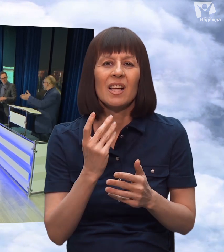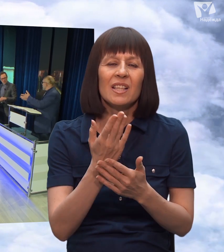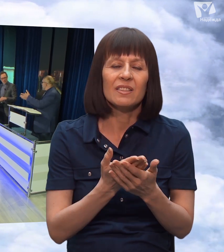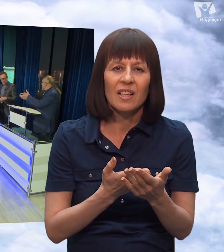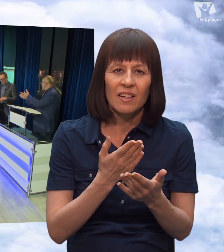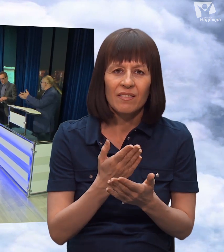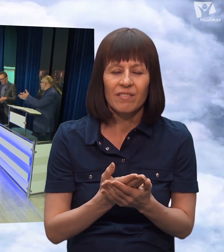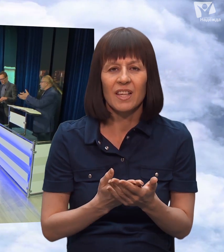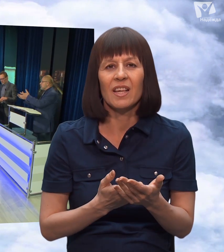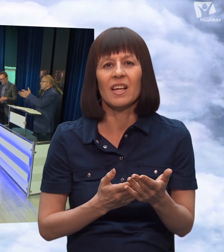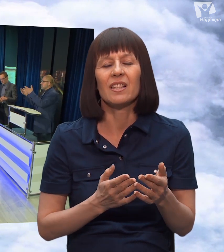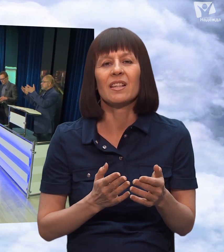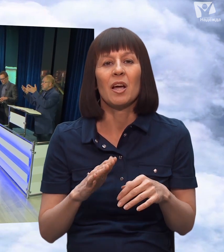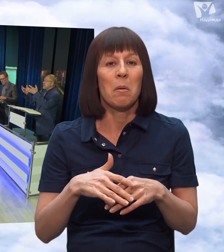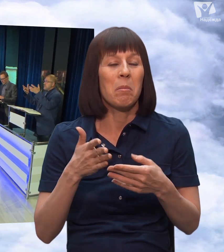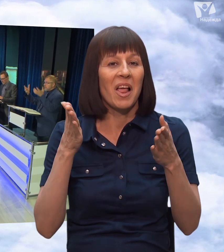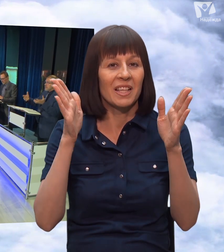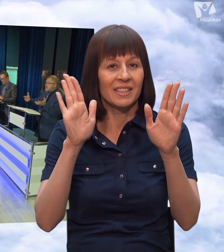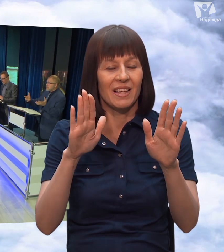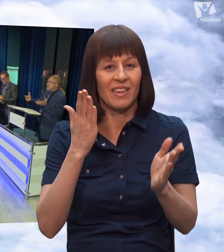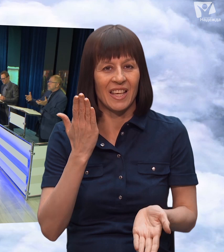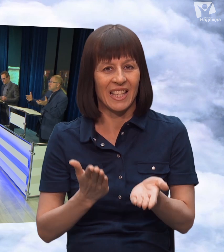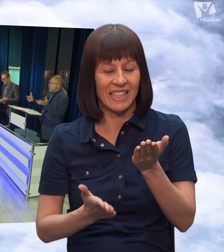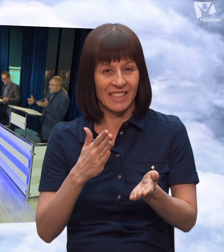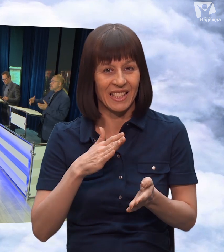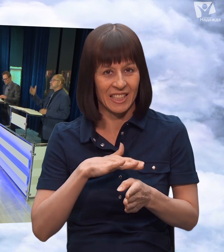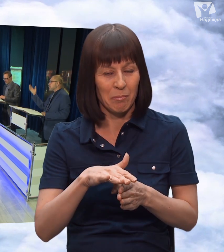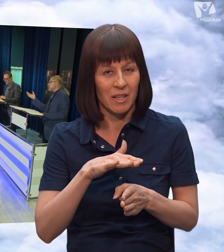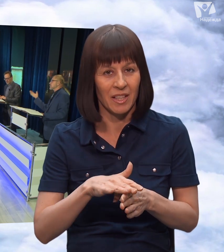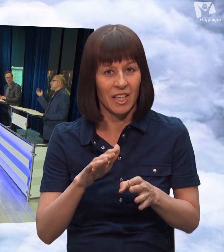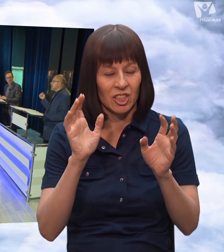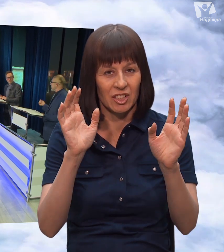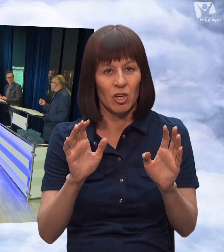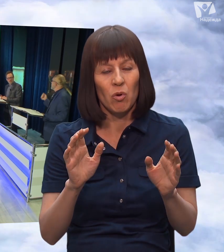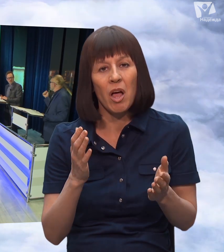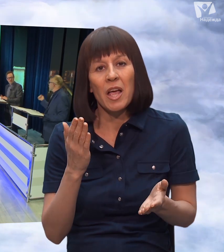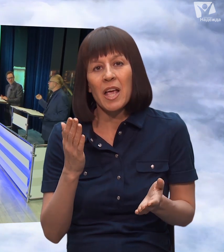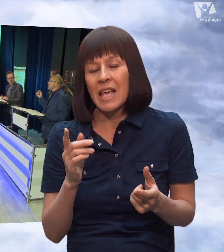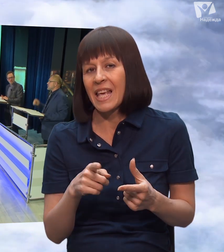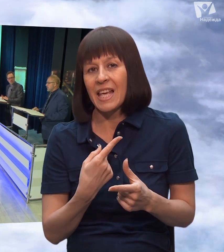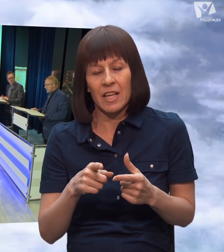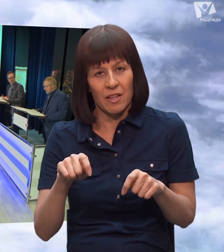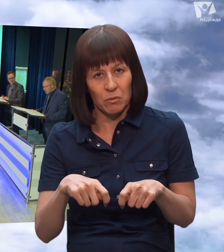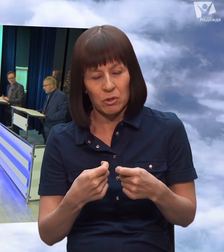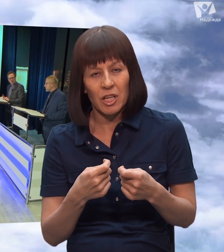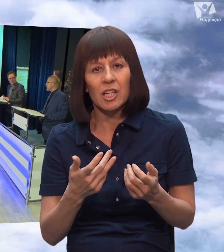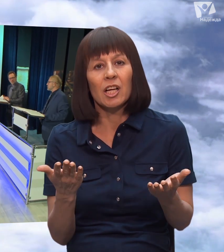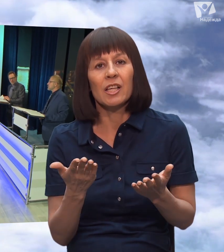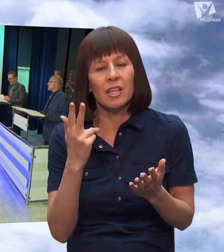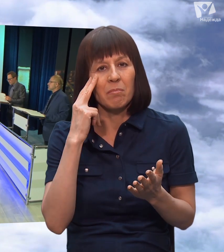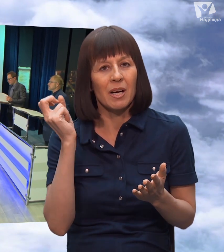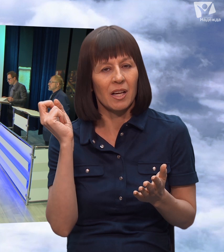благословенье обретет народ при исполнении закона божьего и напротив если не будет исполнять закон